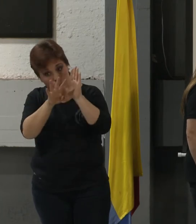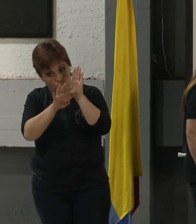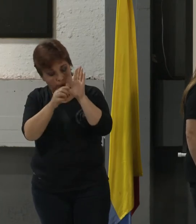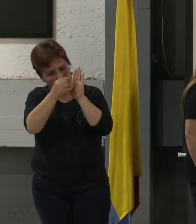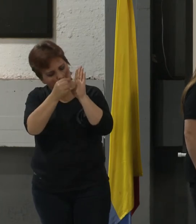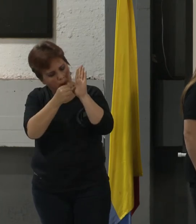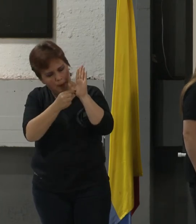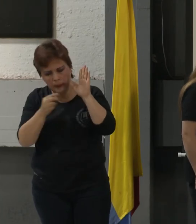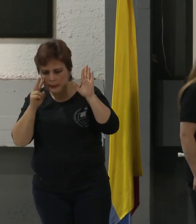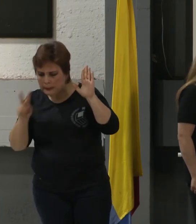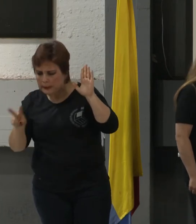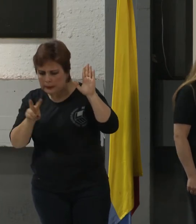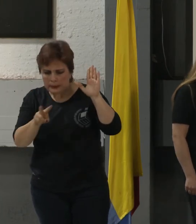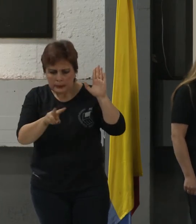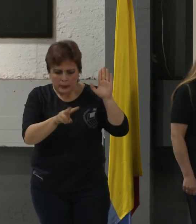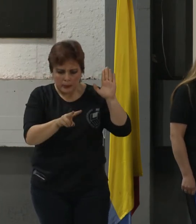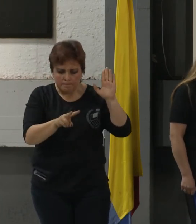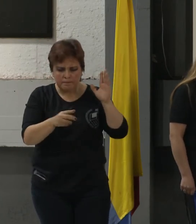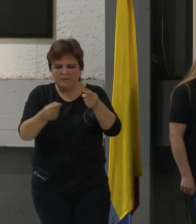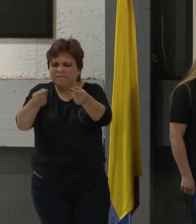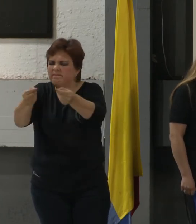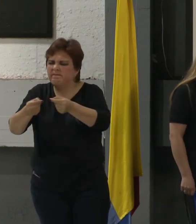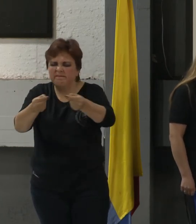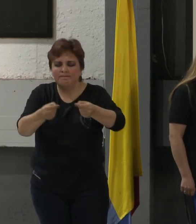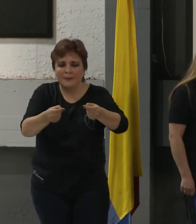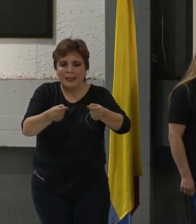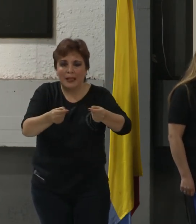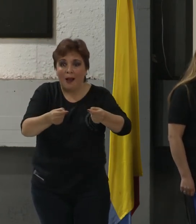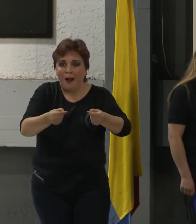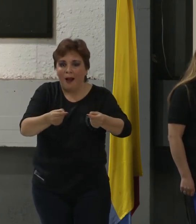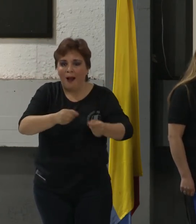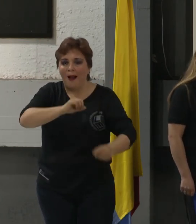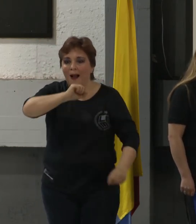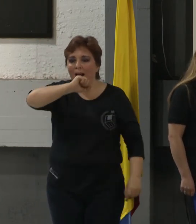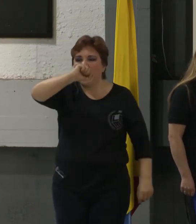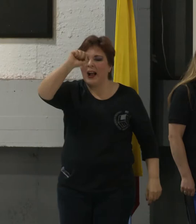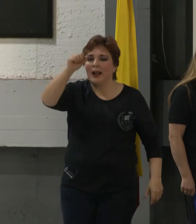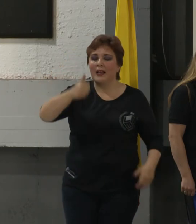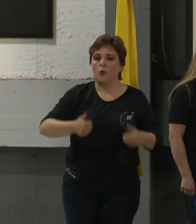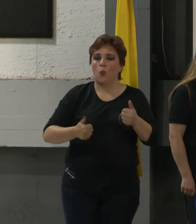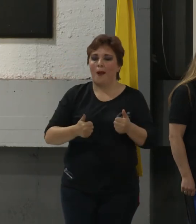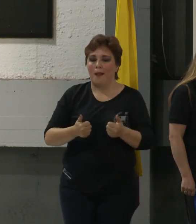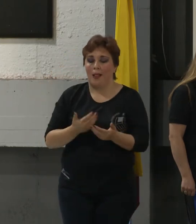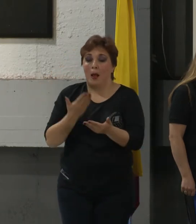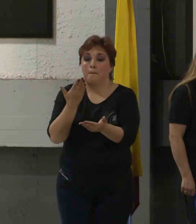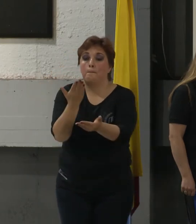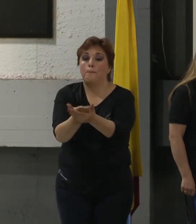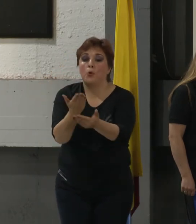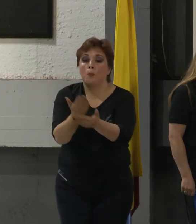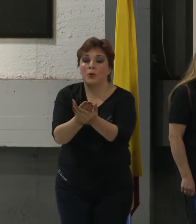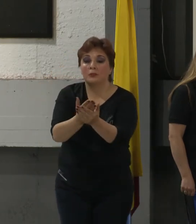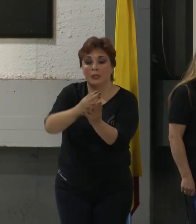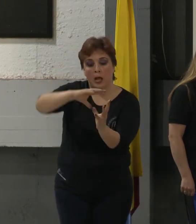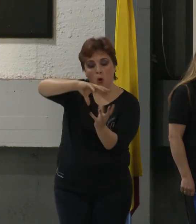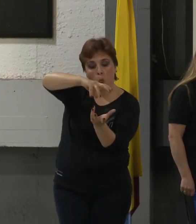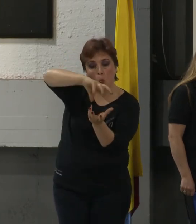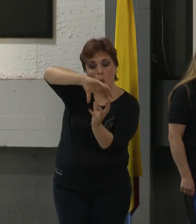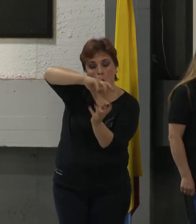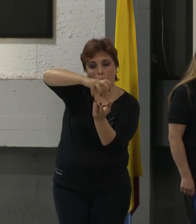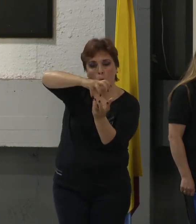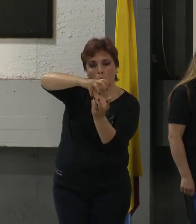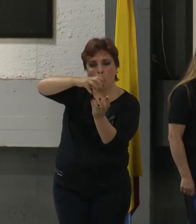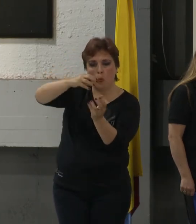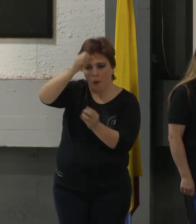y totalizados los puntajes dieron como ganador a la propuesta titulada jugo didáctico licenciatura en educación